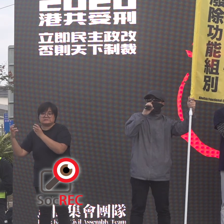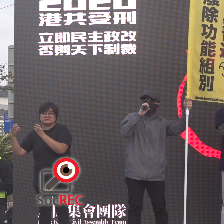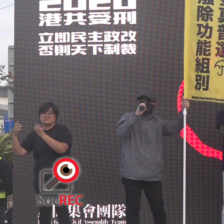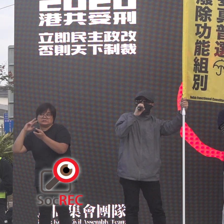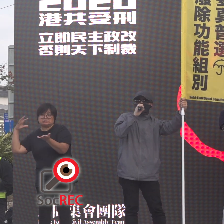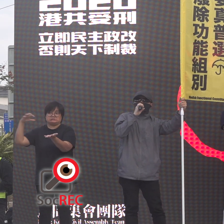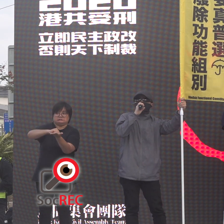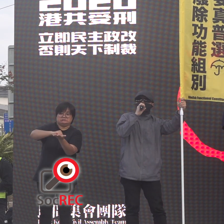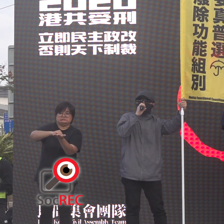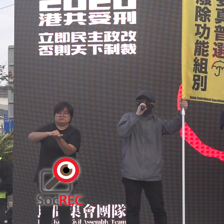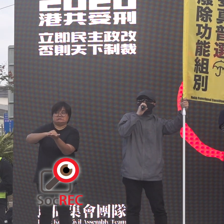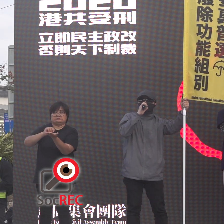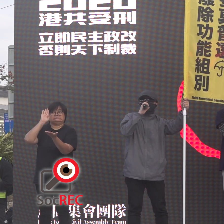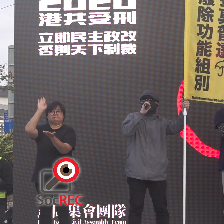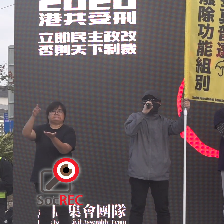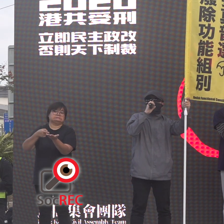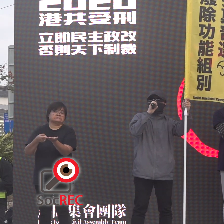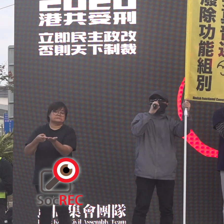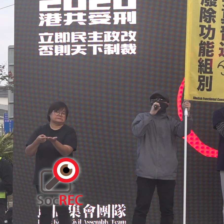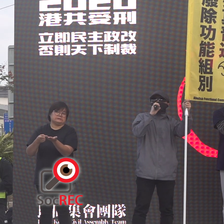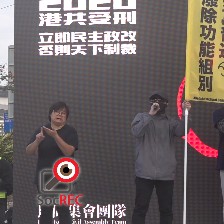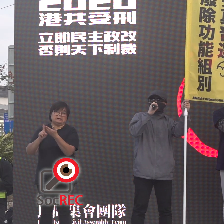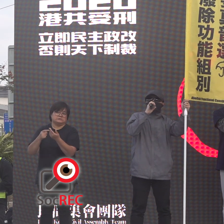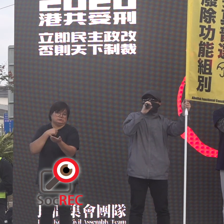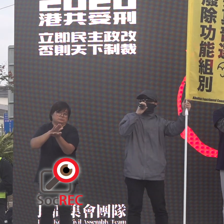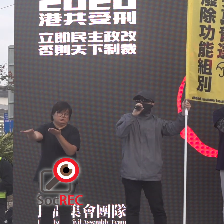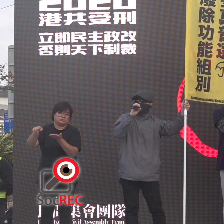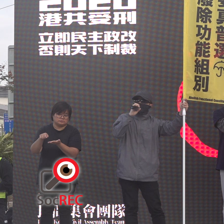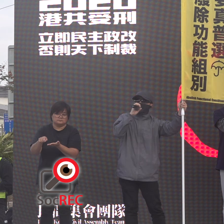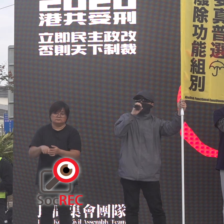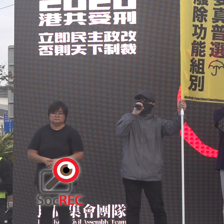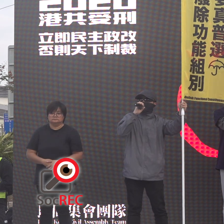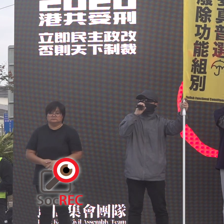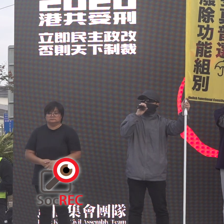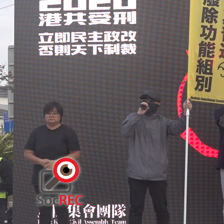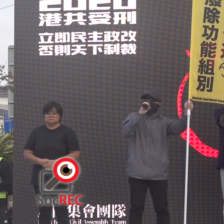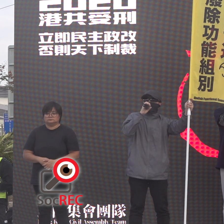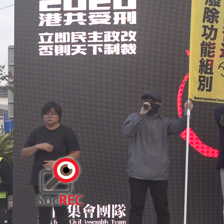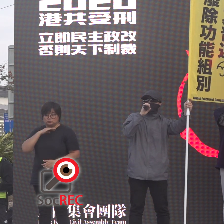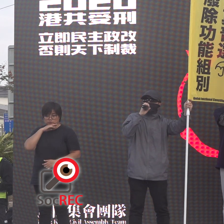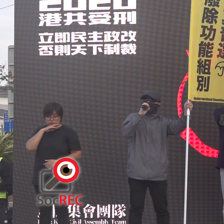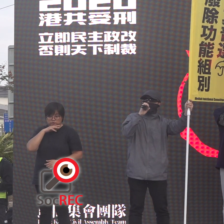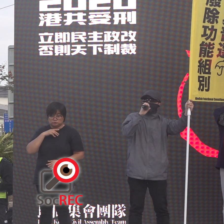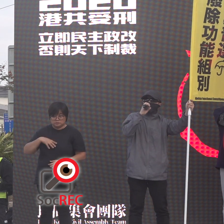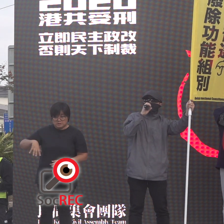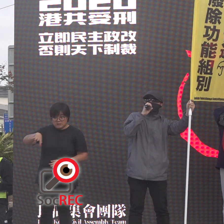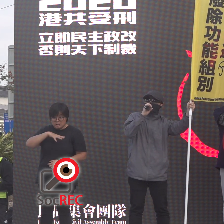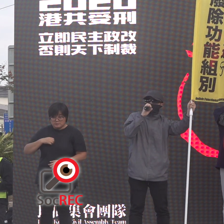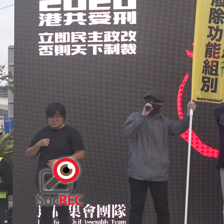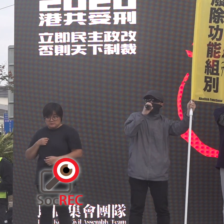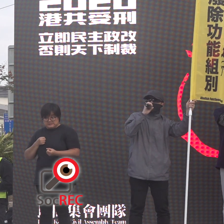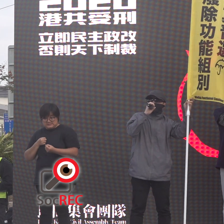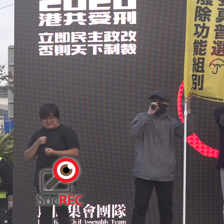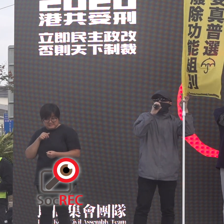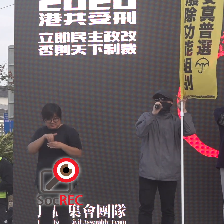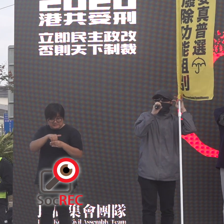功能組別，再投功能組別也都是會令到外國更加難加入，因為我們的投票是告